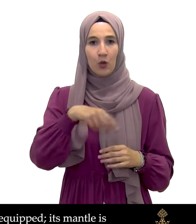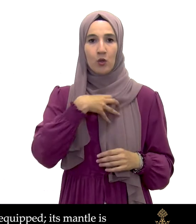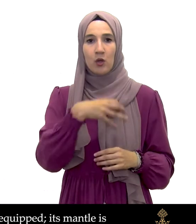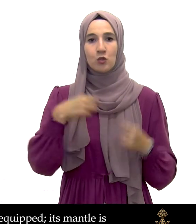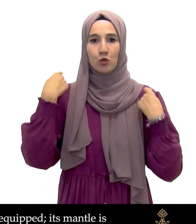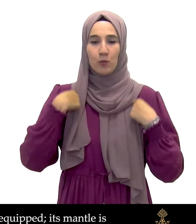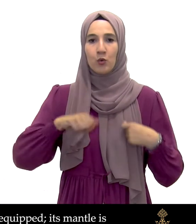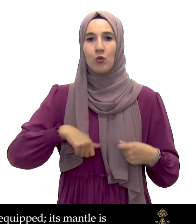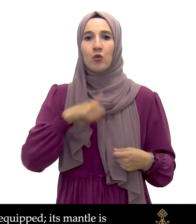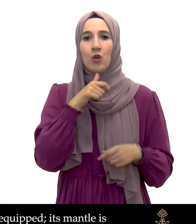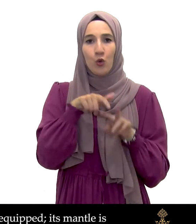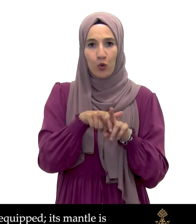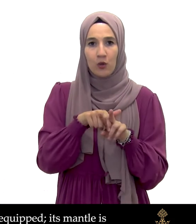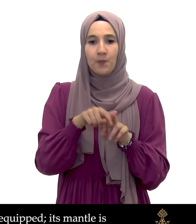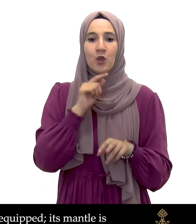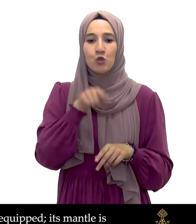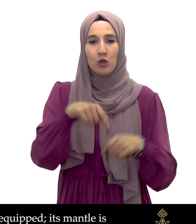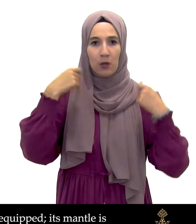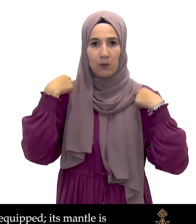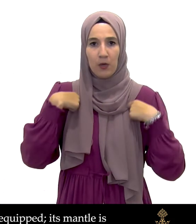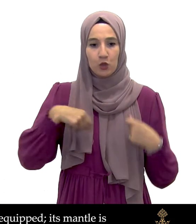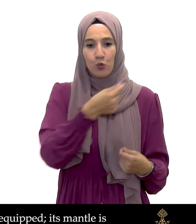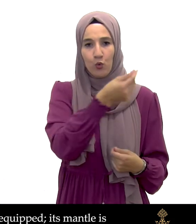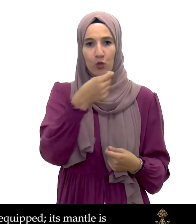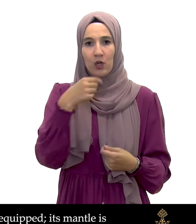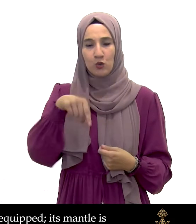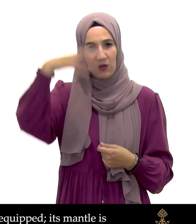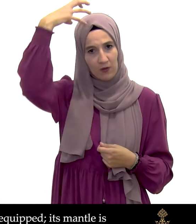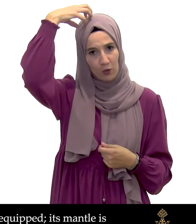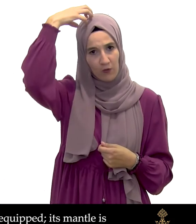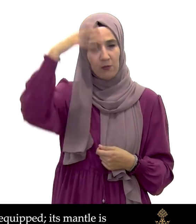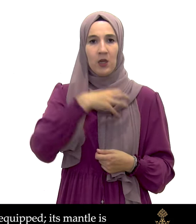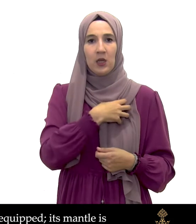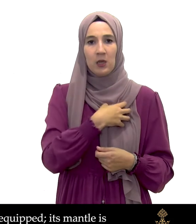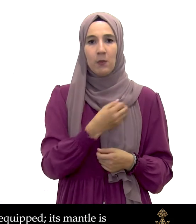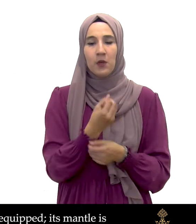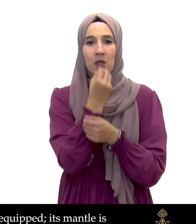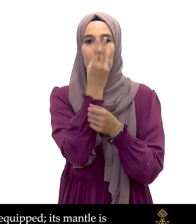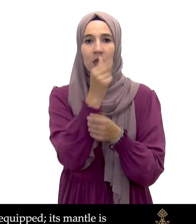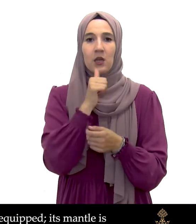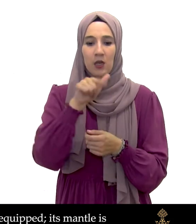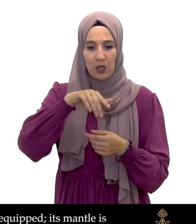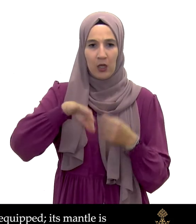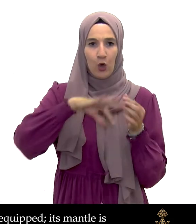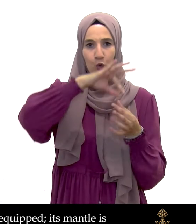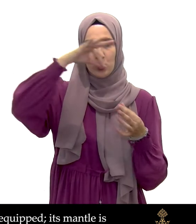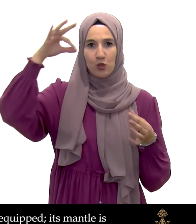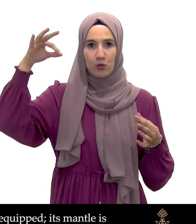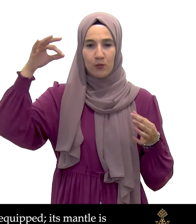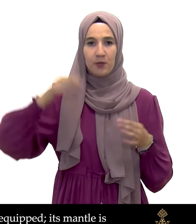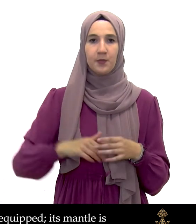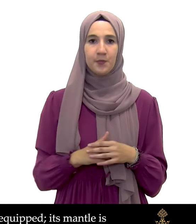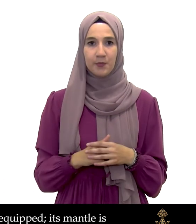Raskošno je opremljen i konj, čiji je plašt ukrašen tvrtkovim grbom, ljiljanima s lozicom.